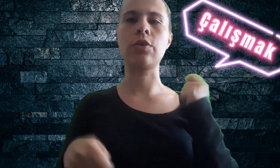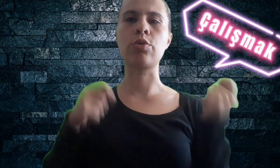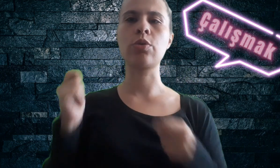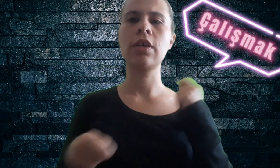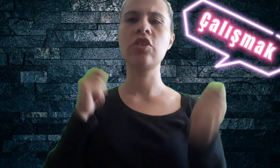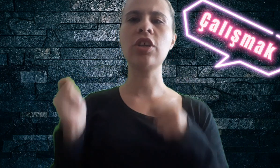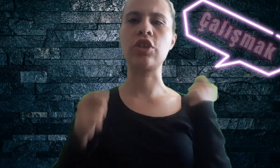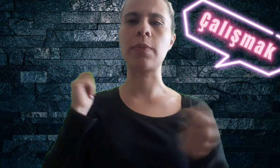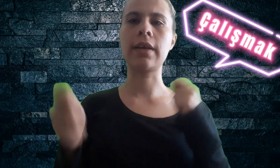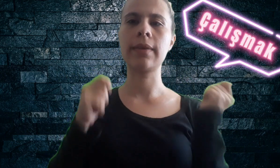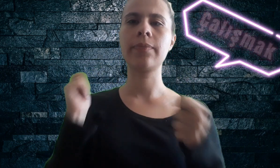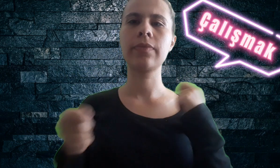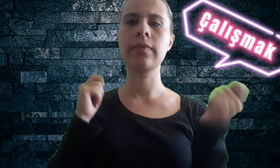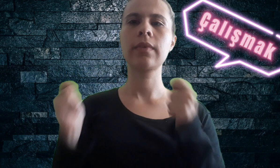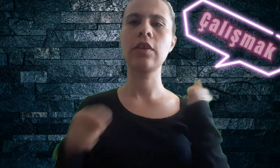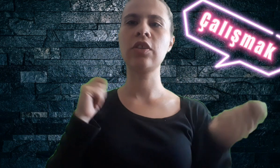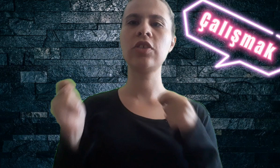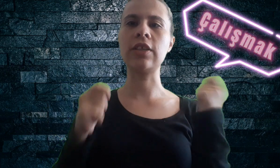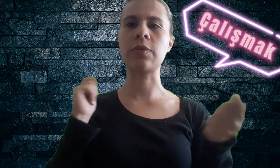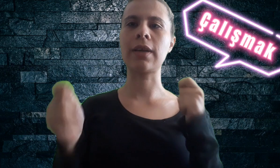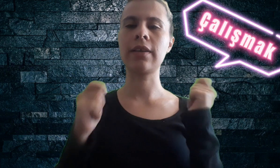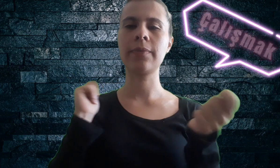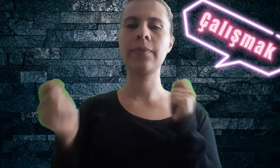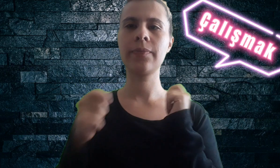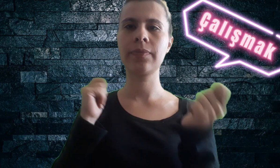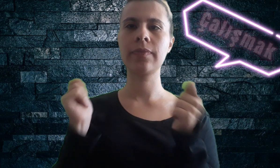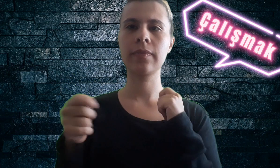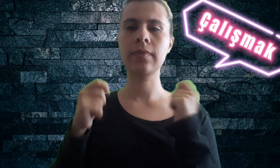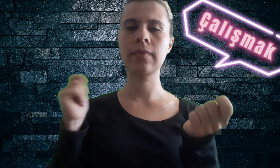ettiriyoruz. Çalışmak. Çalışmak.